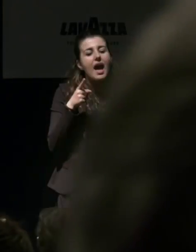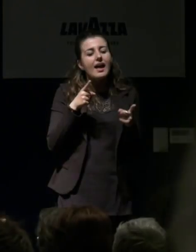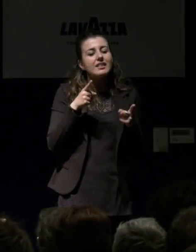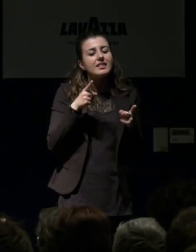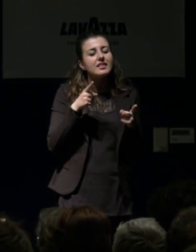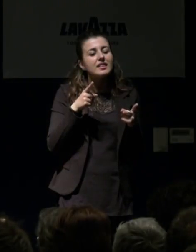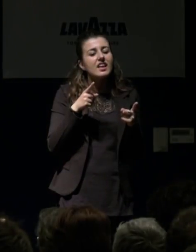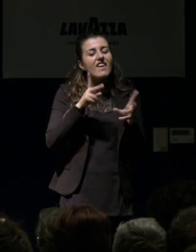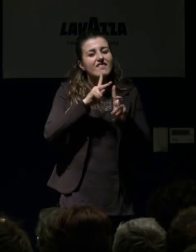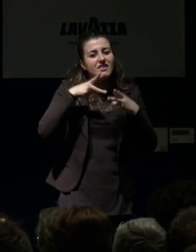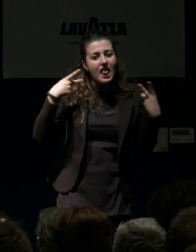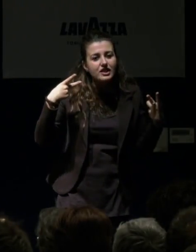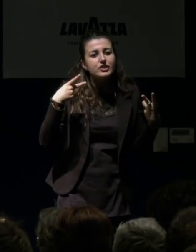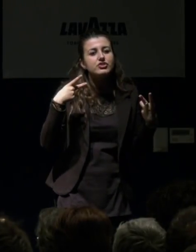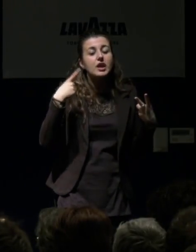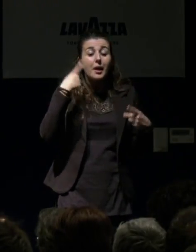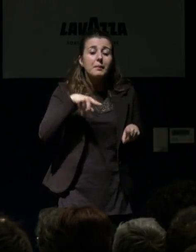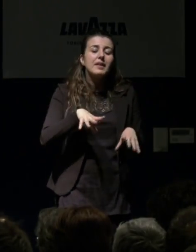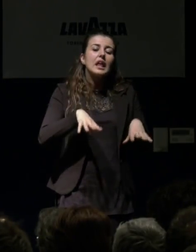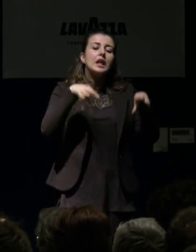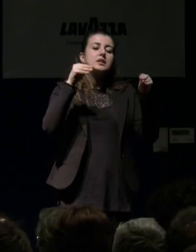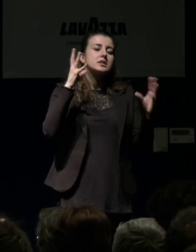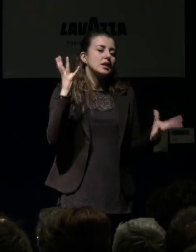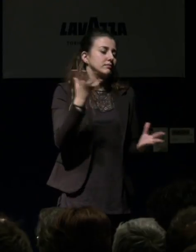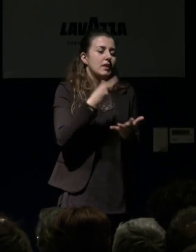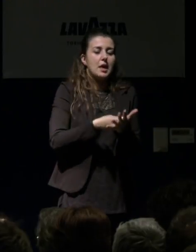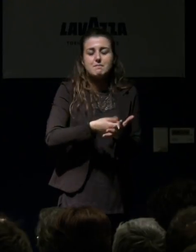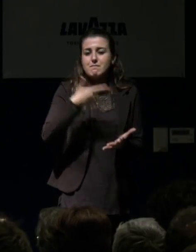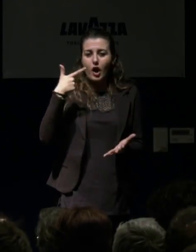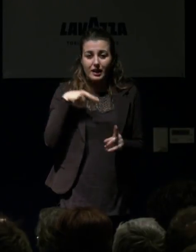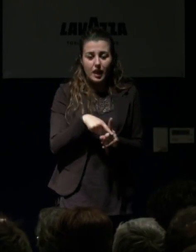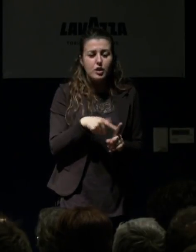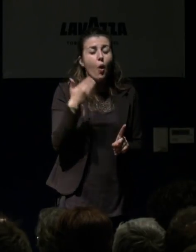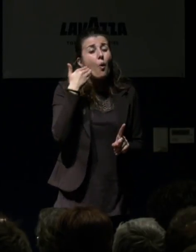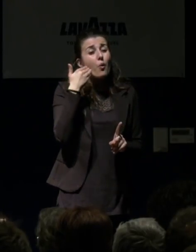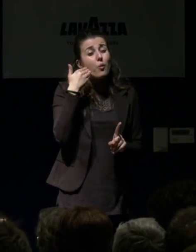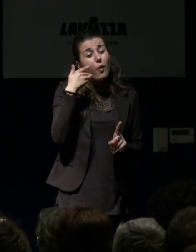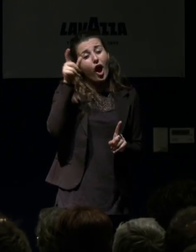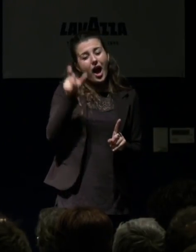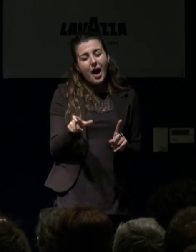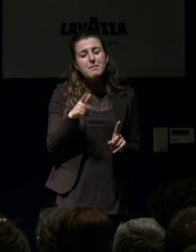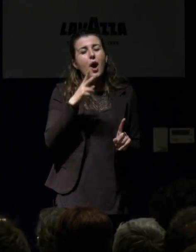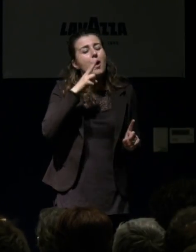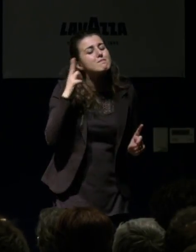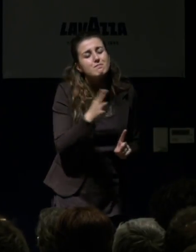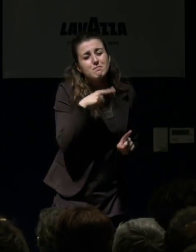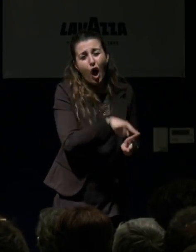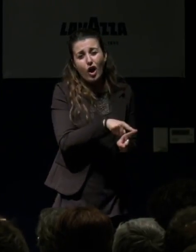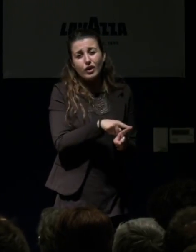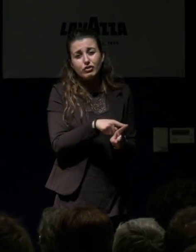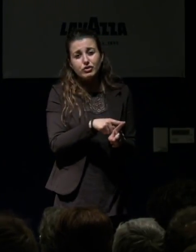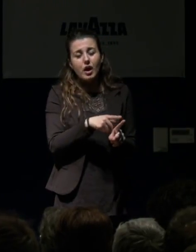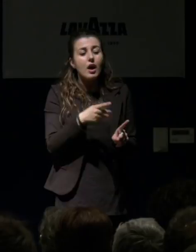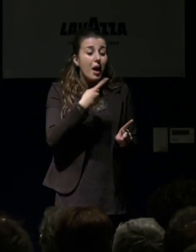attimi felici così comincia questo capolavoro che uomini e caporali il ragazzo è morto in un modo o nell'altro è morto e